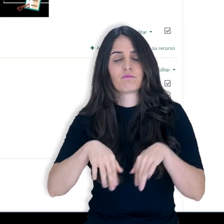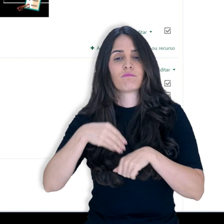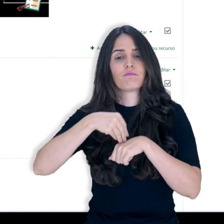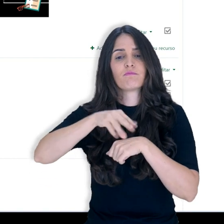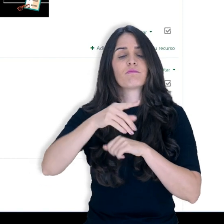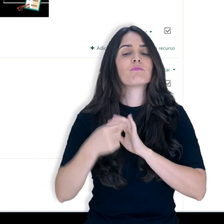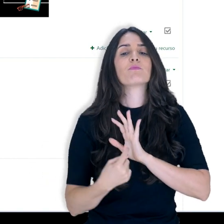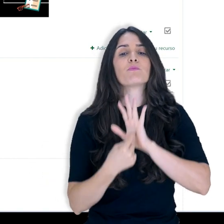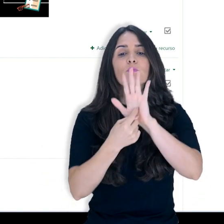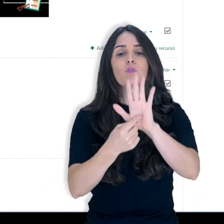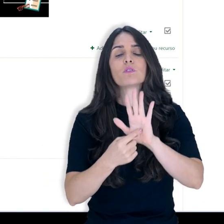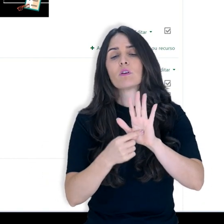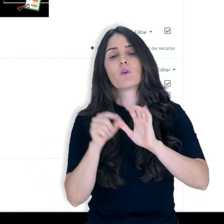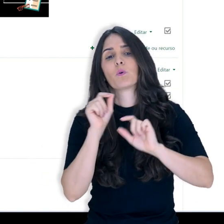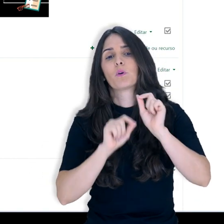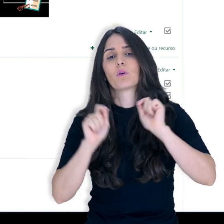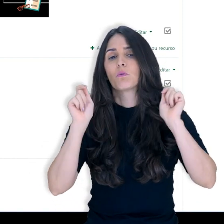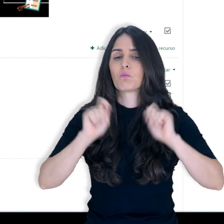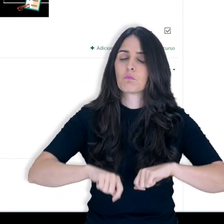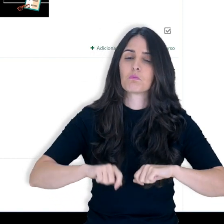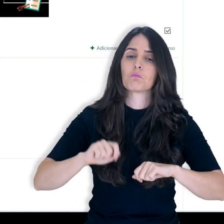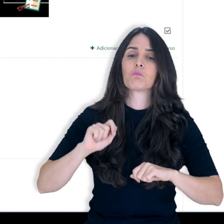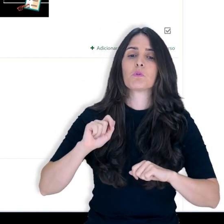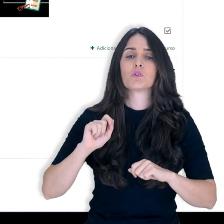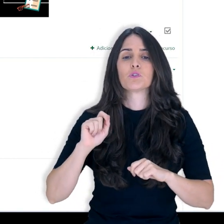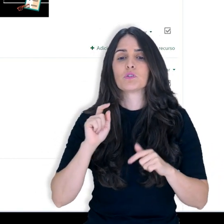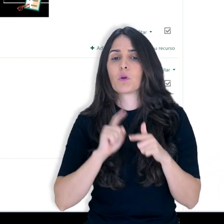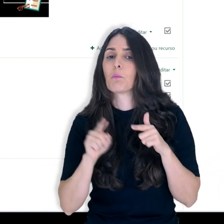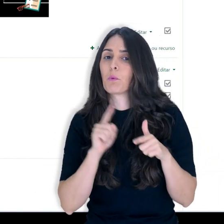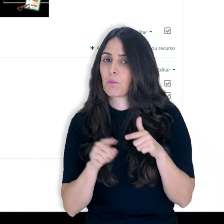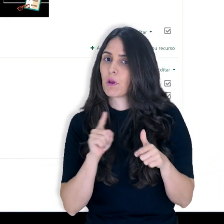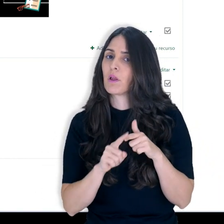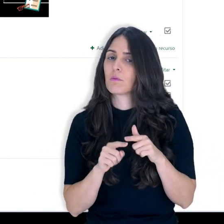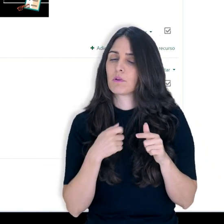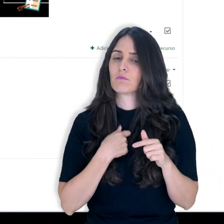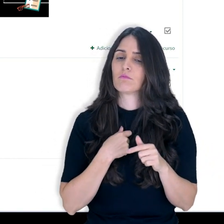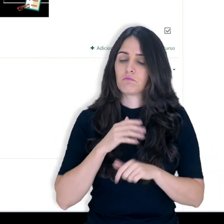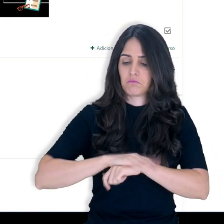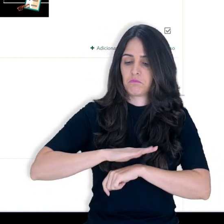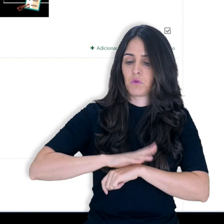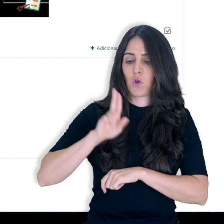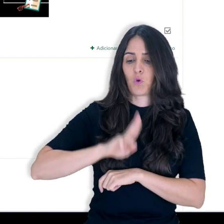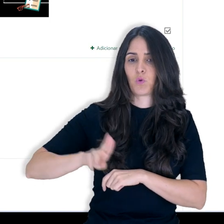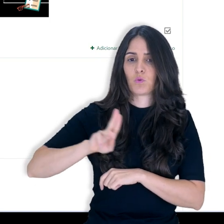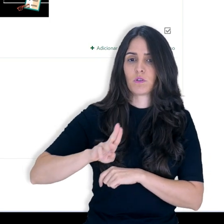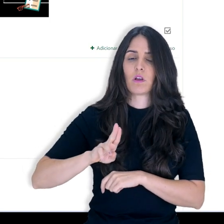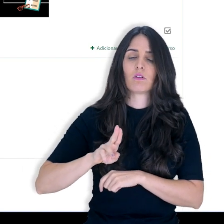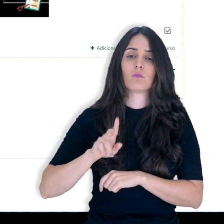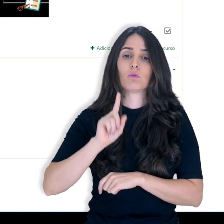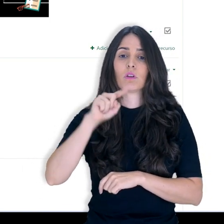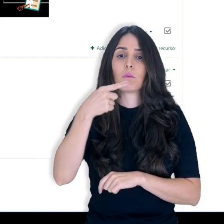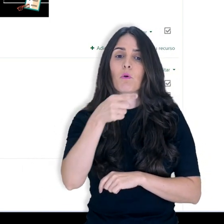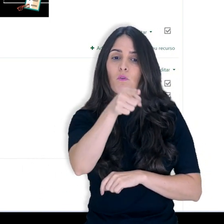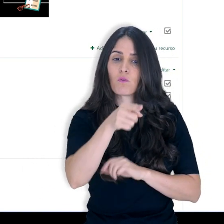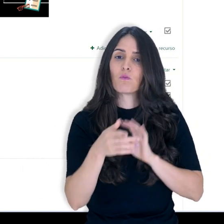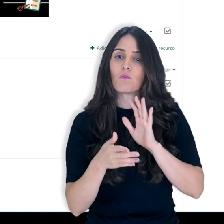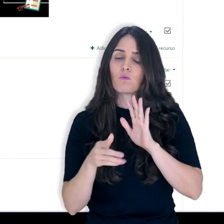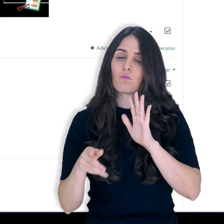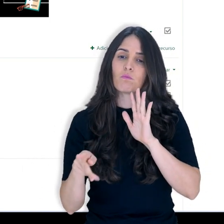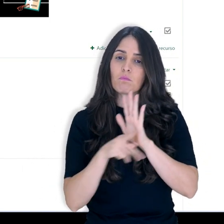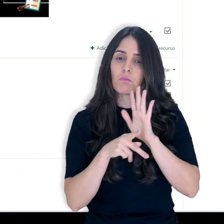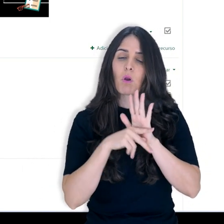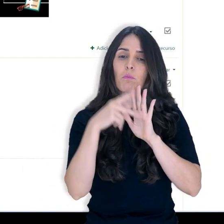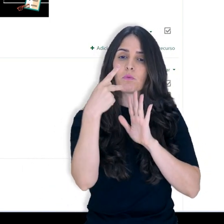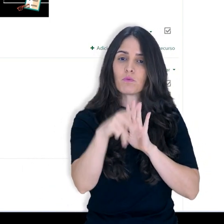eu quero te mostrar que pode haver uma diferença no editor que eu estou utilizando e no que aparece para você